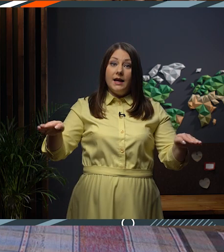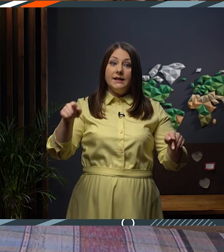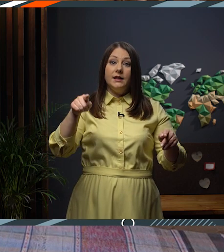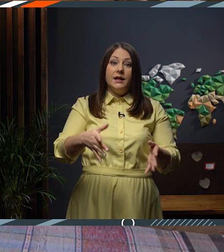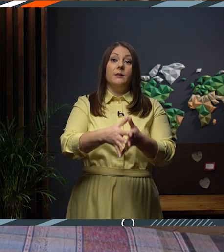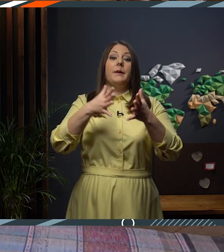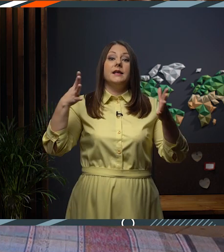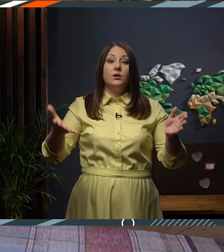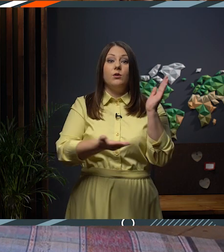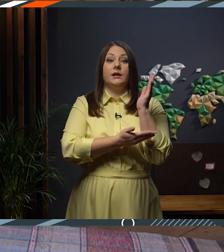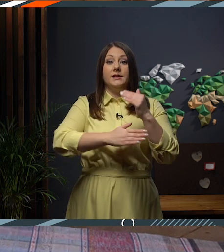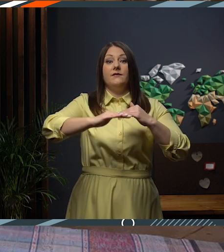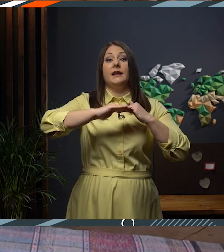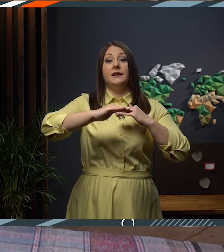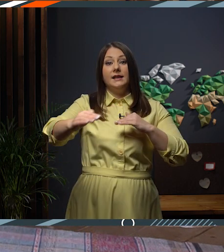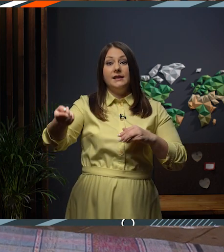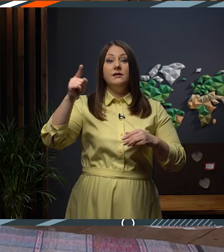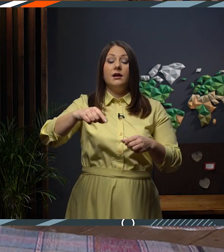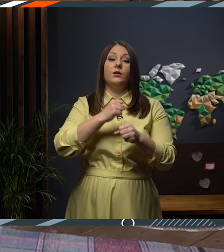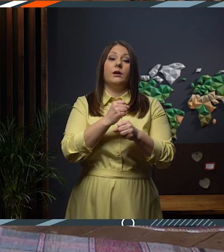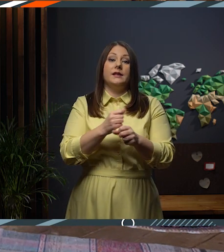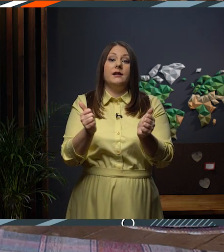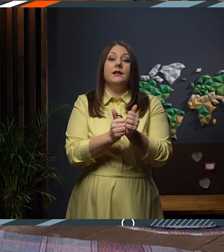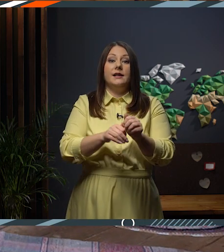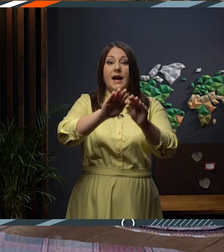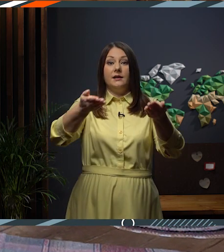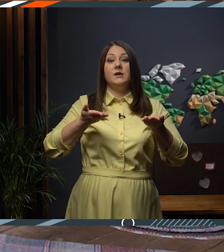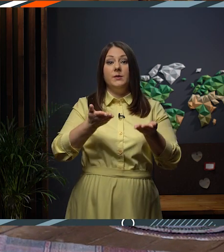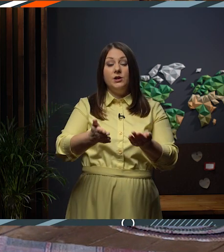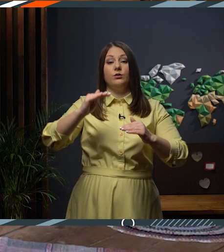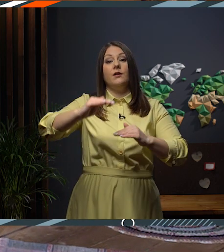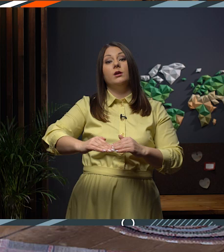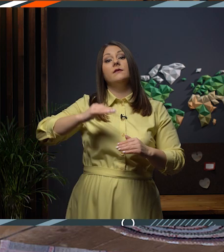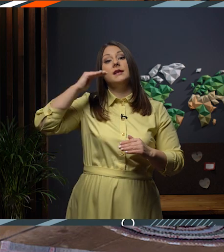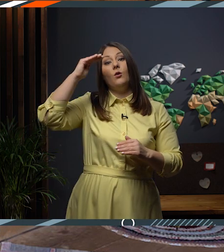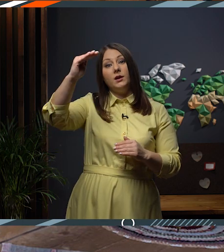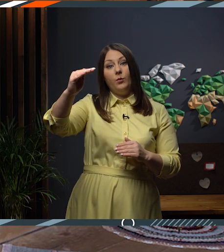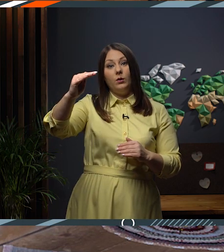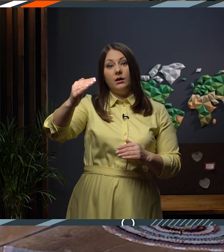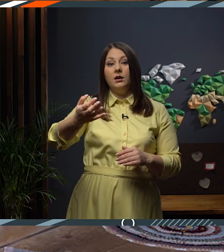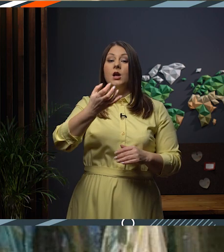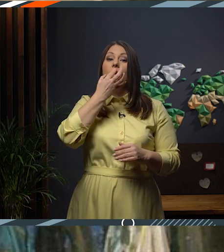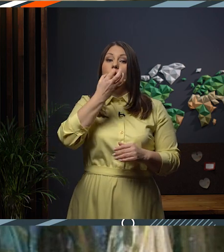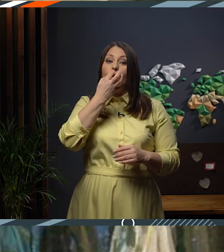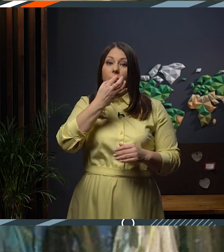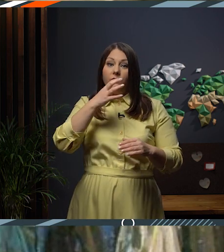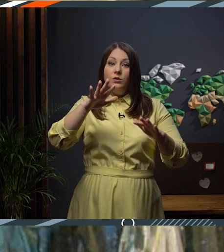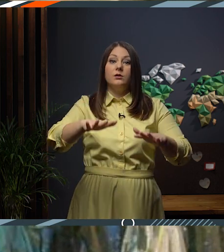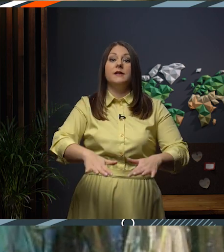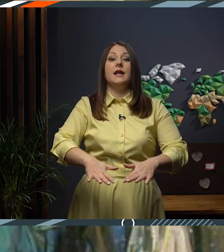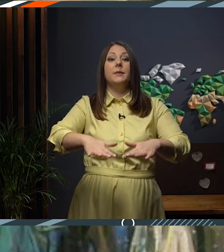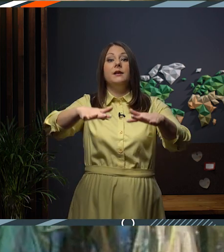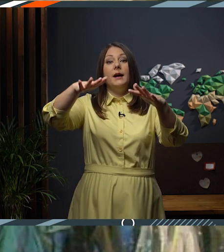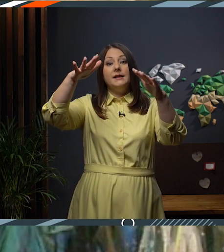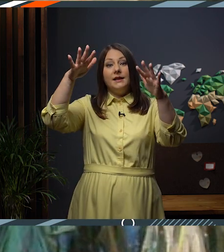на палатях. Это просторный деревянный настил, который делали рядом с печью довольно высоко от пола. Теплый